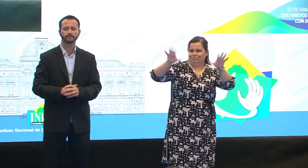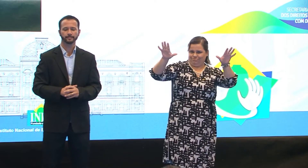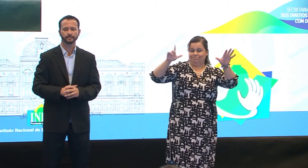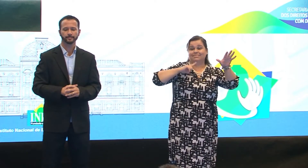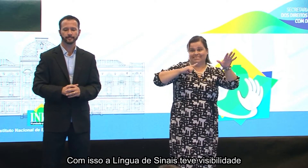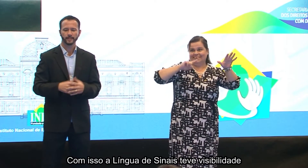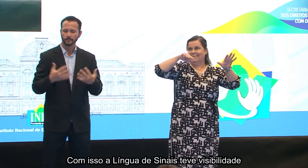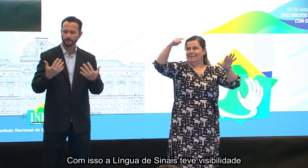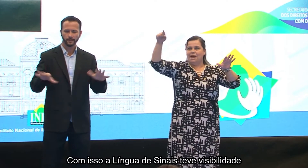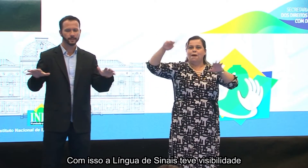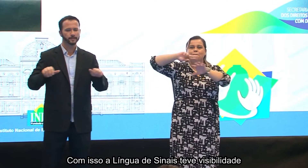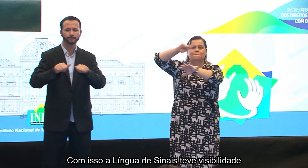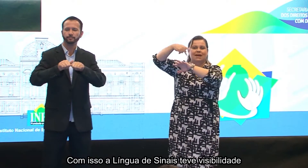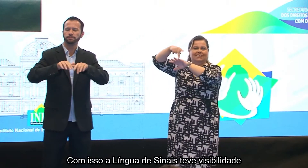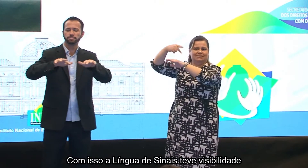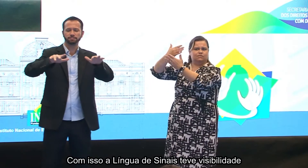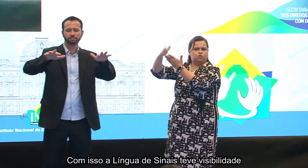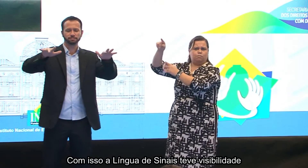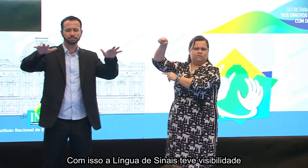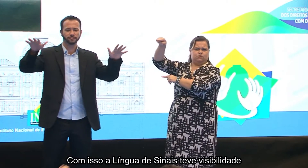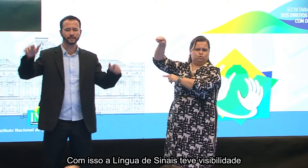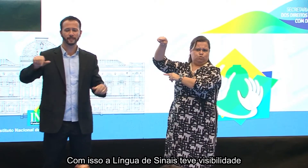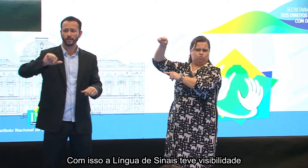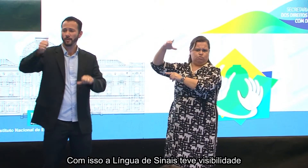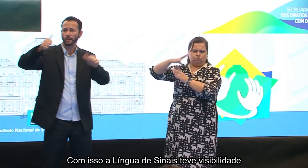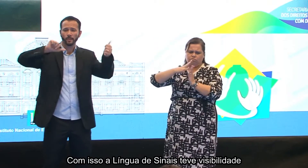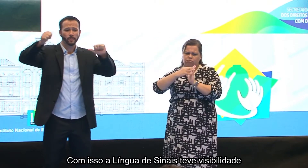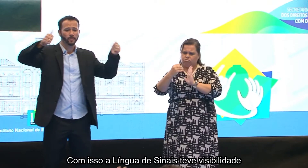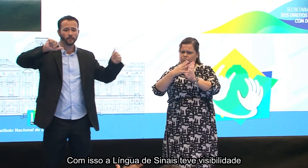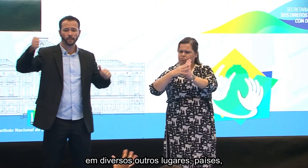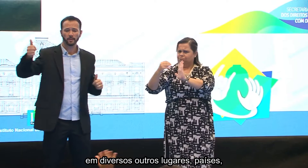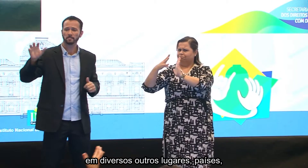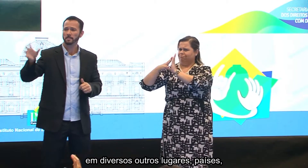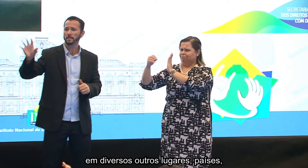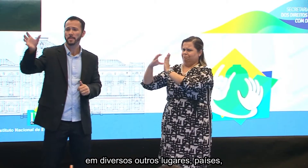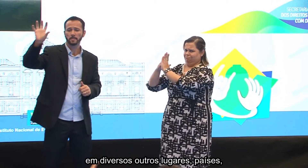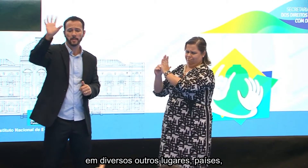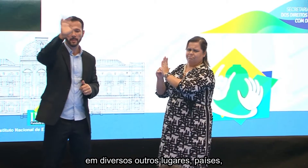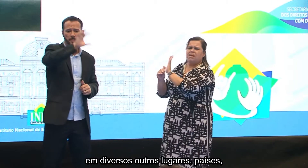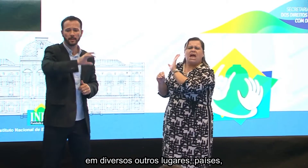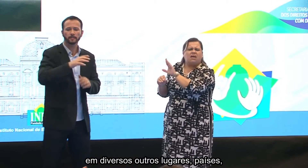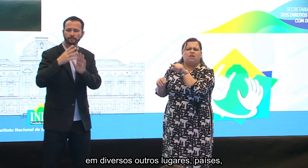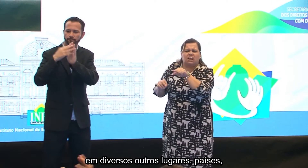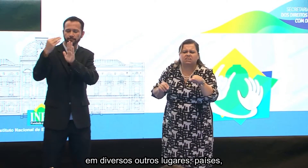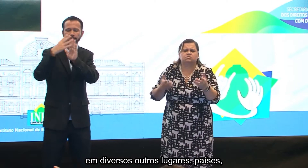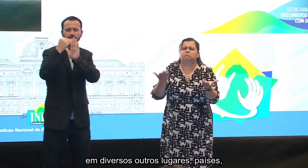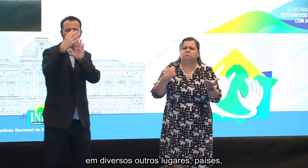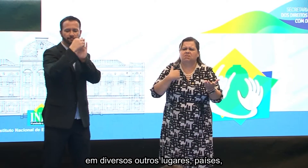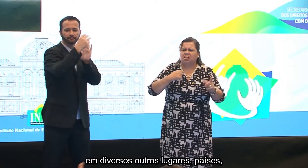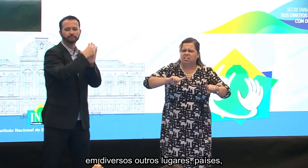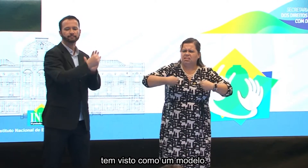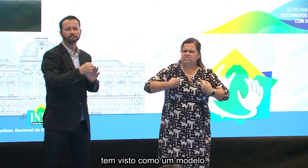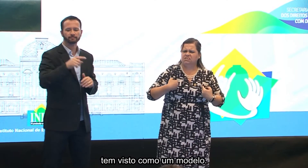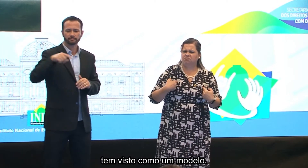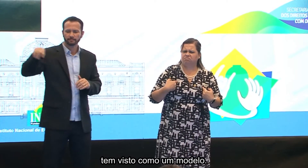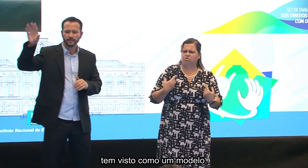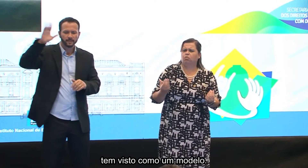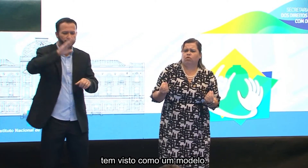E, com isso, a língua de sinais teve visibilidade em diversos outros lugares também. E outros países têm visto